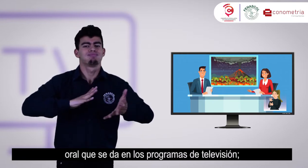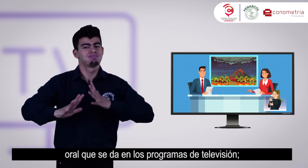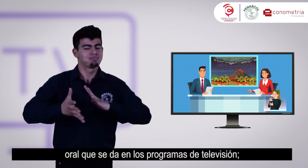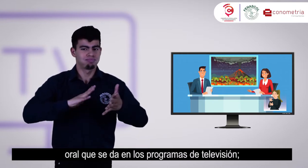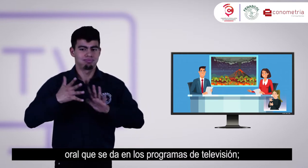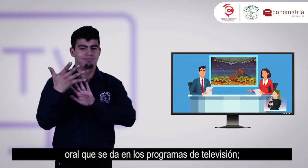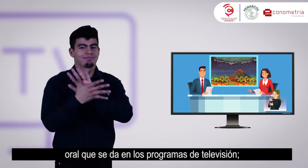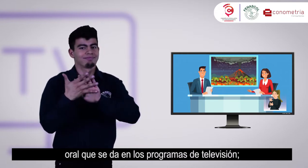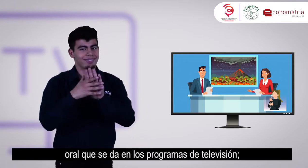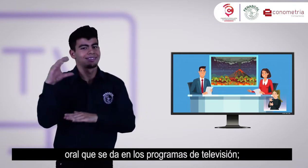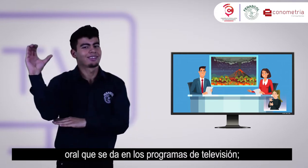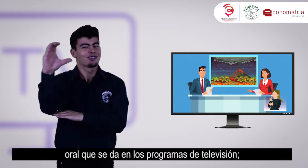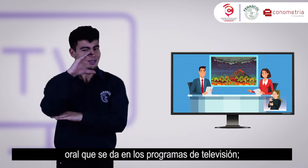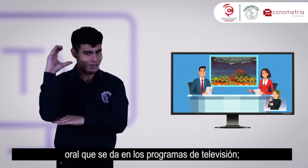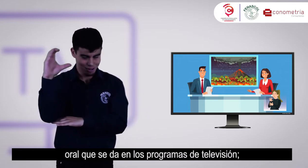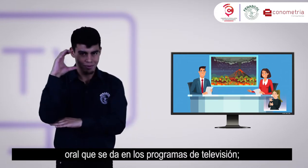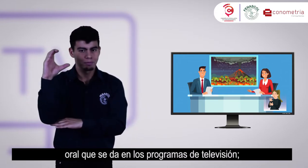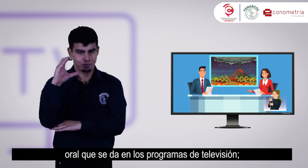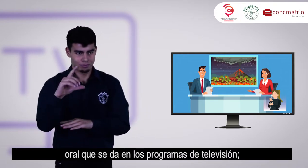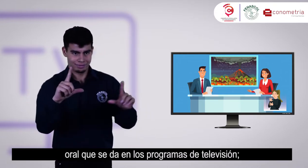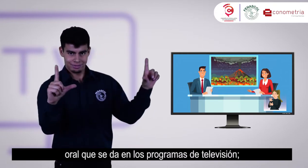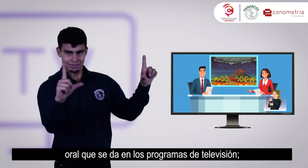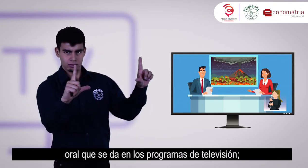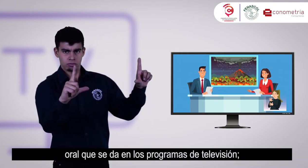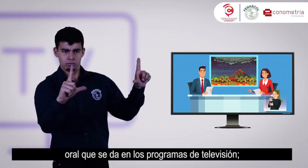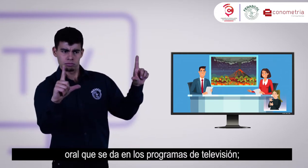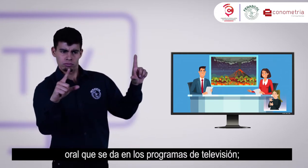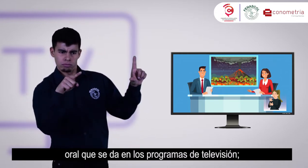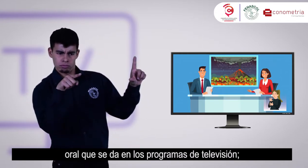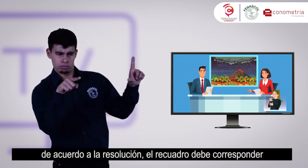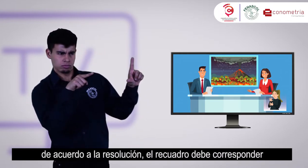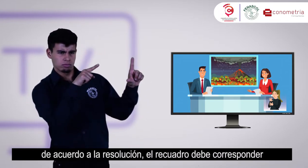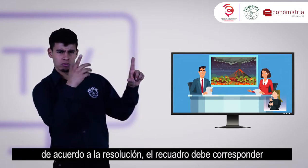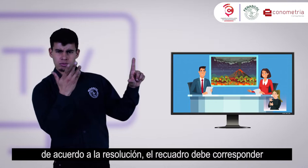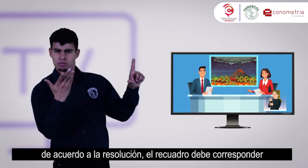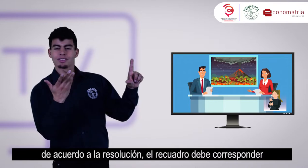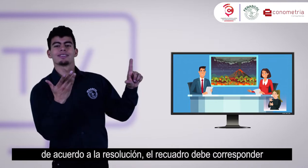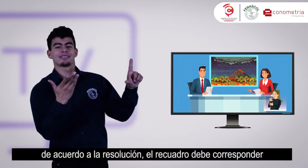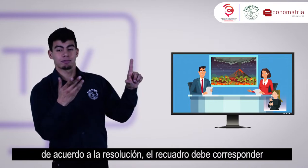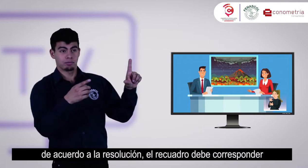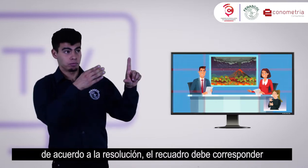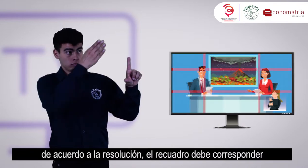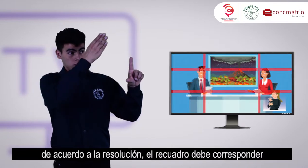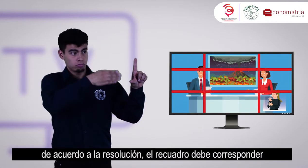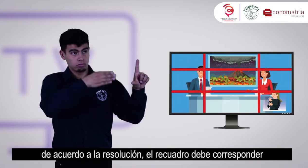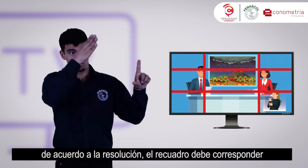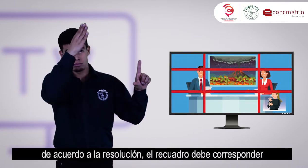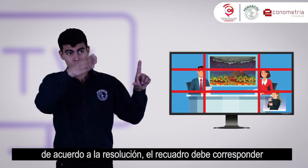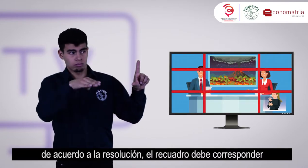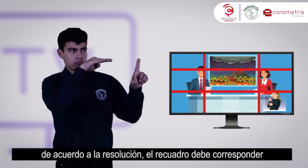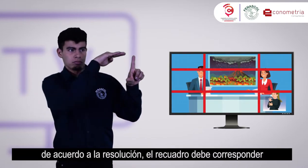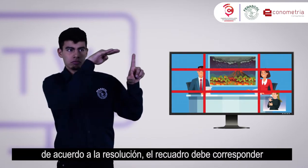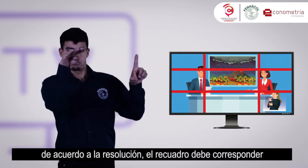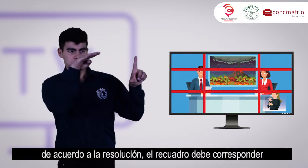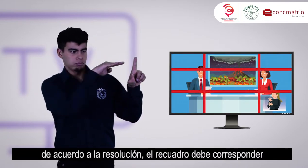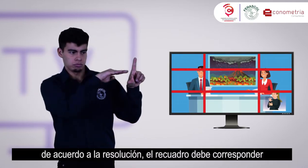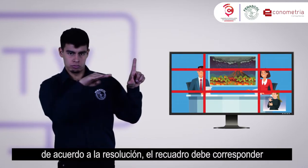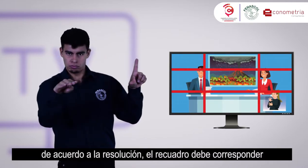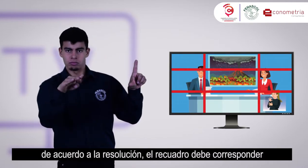oral que se da en los programas de televisión. De acuerdo a la resolución, el recuadro debe